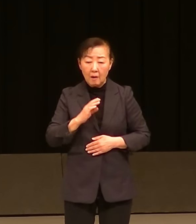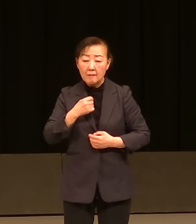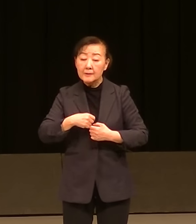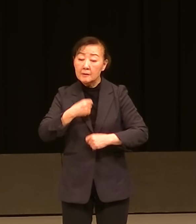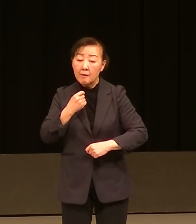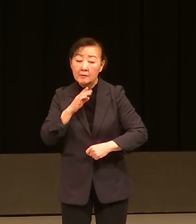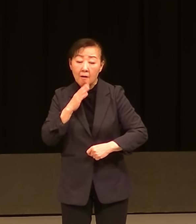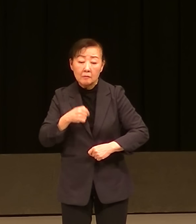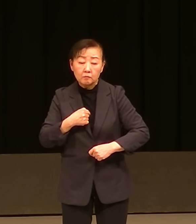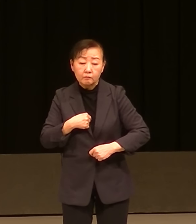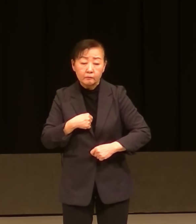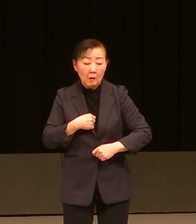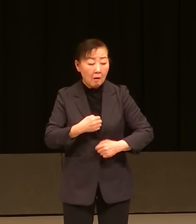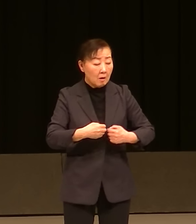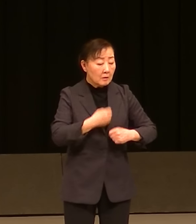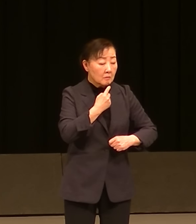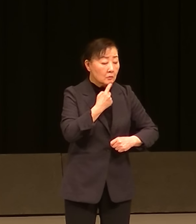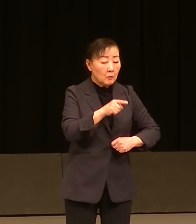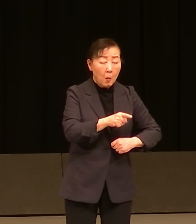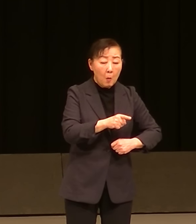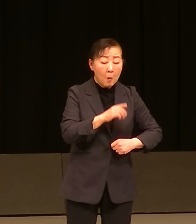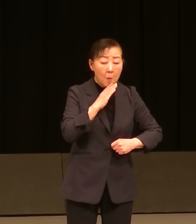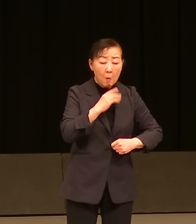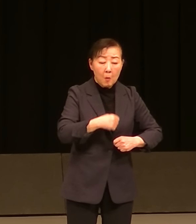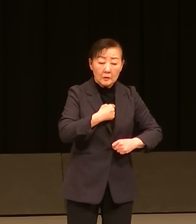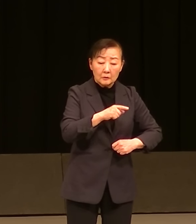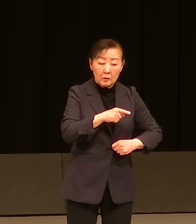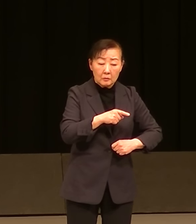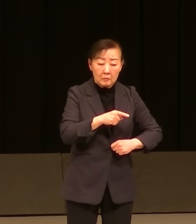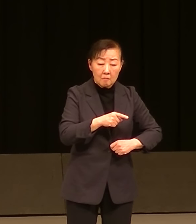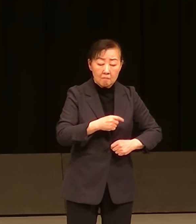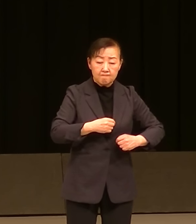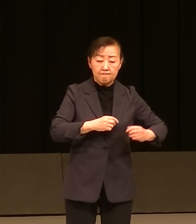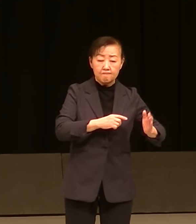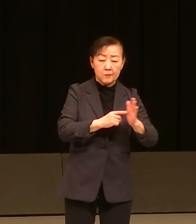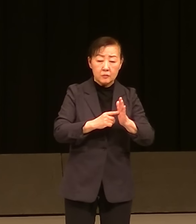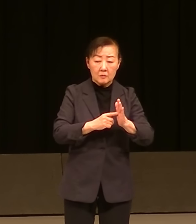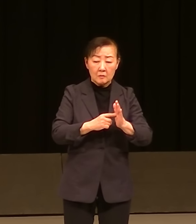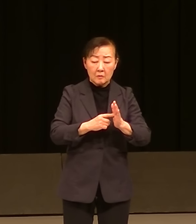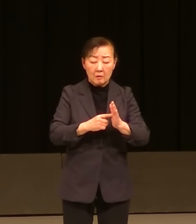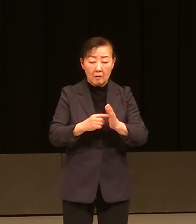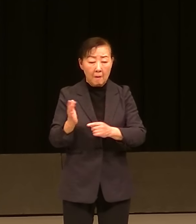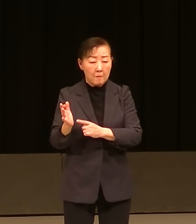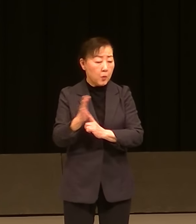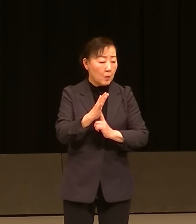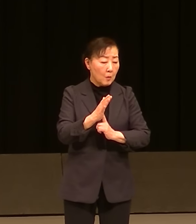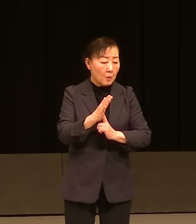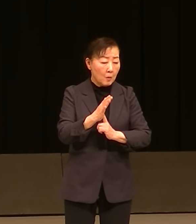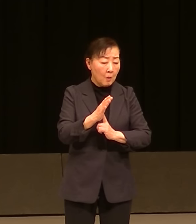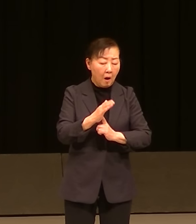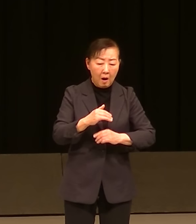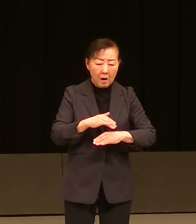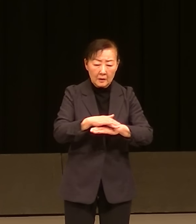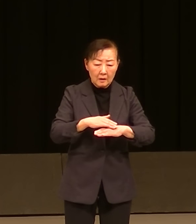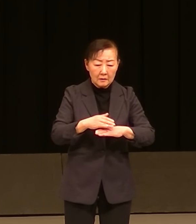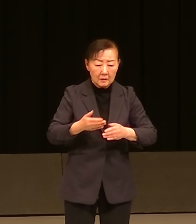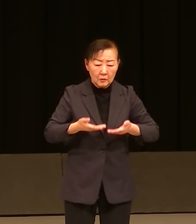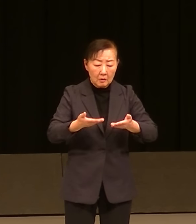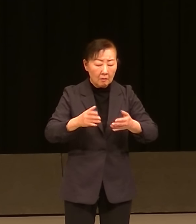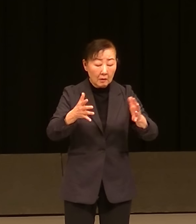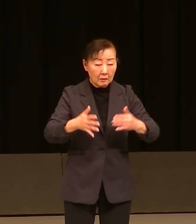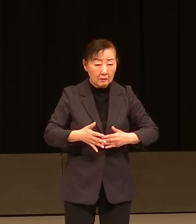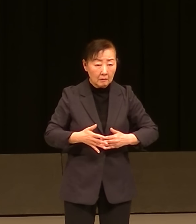を貫徹しようとすればするほど相手に慈しみを持つことはできない。相手がこれが自分の誠